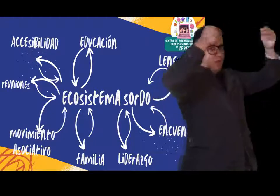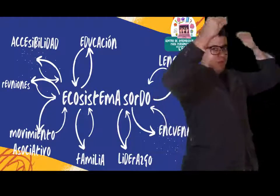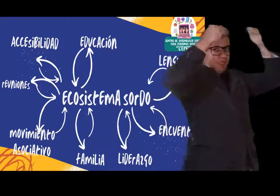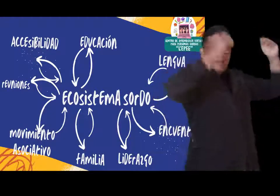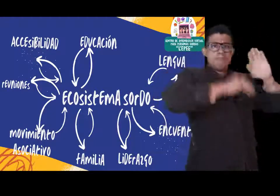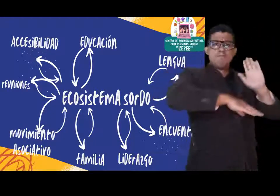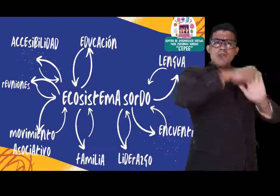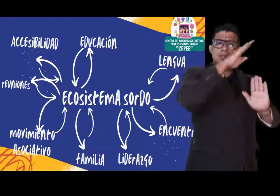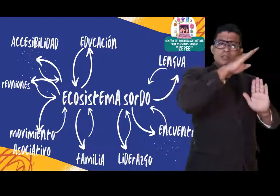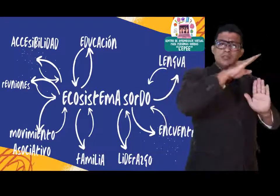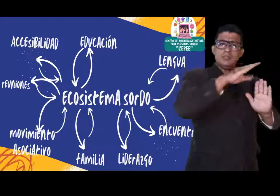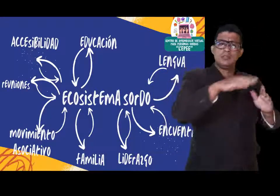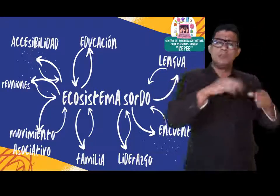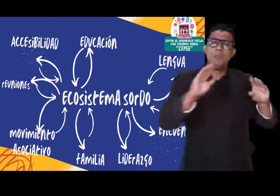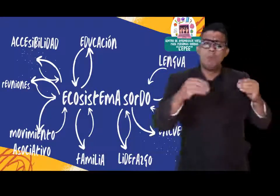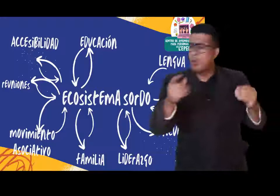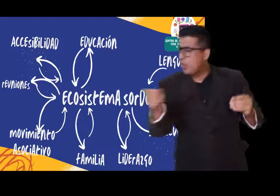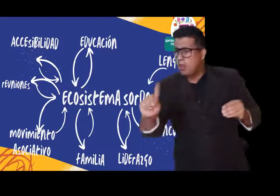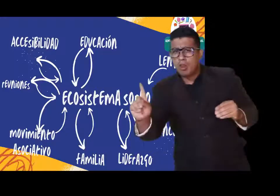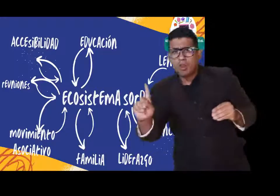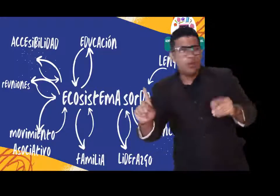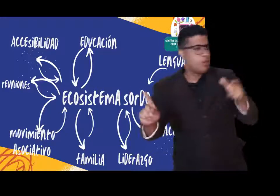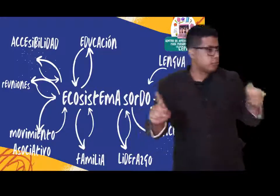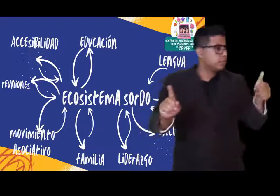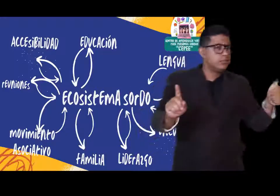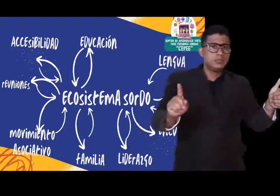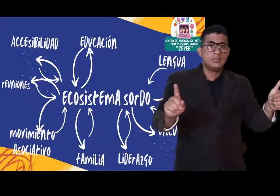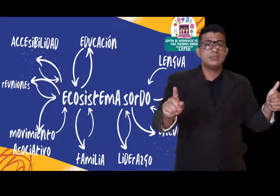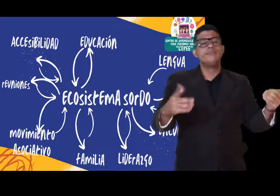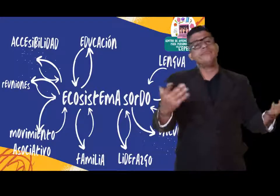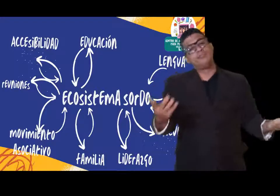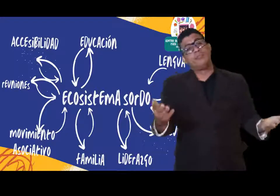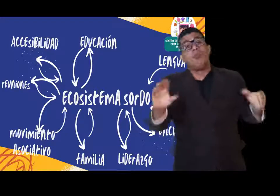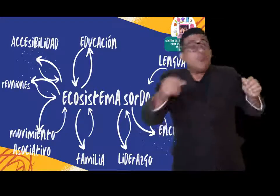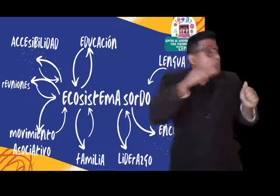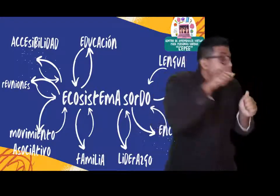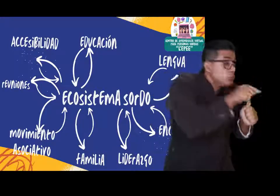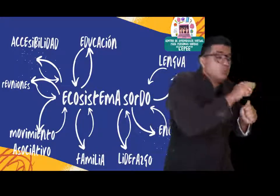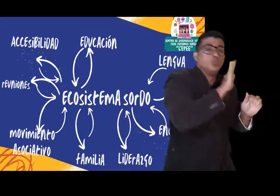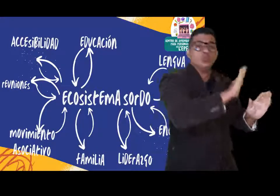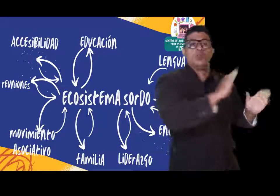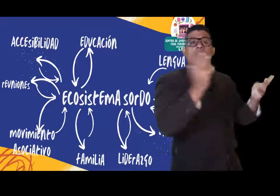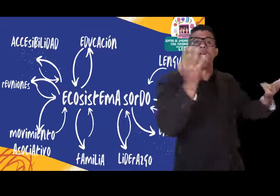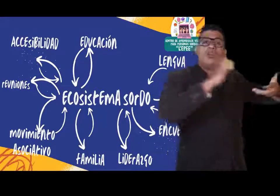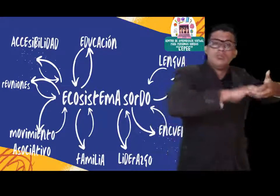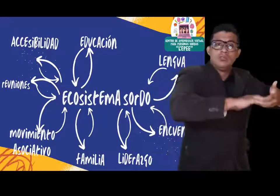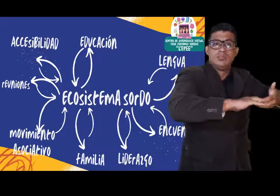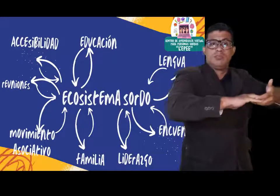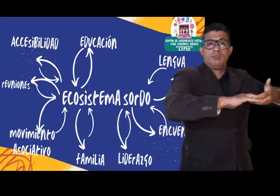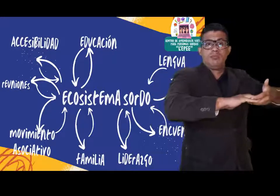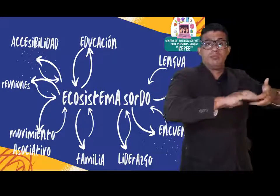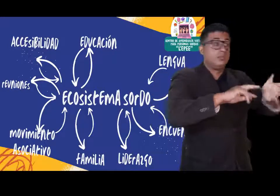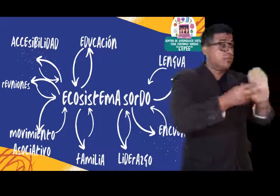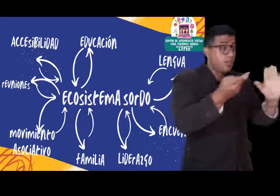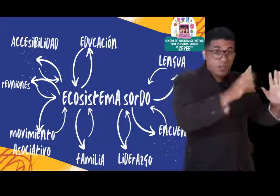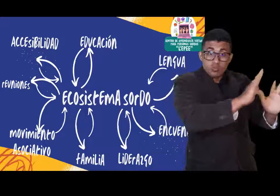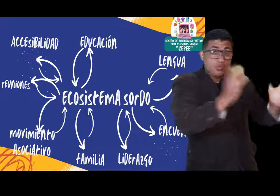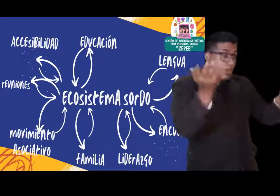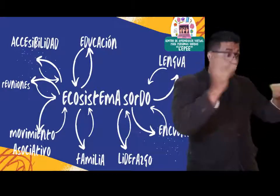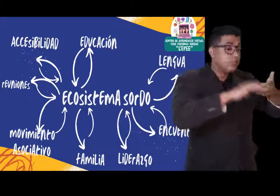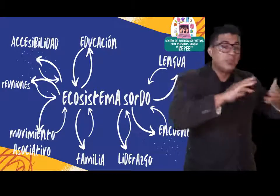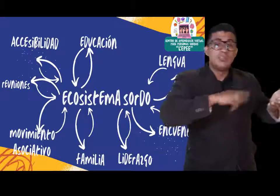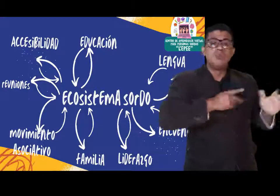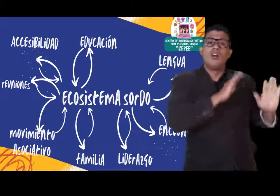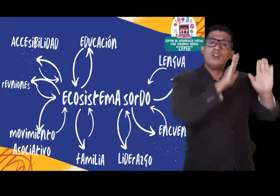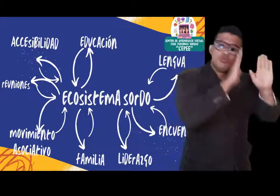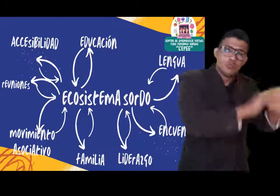como si lo tiene en un contexto de educación donde la lengua de señas sea la que prime. ¿Por qué es algo